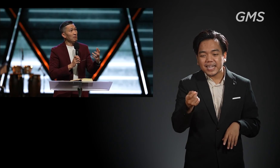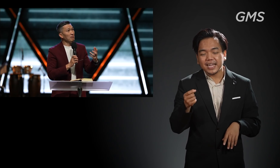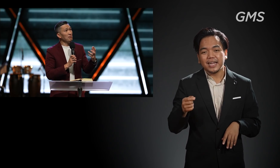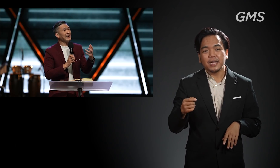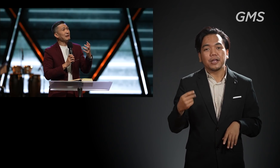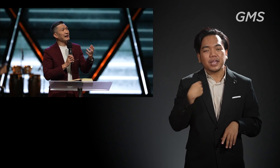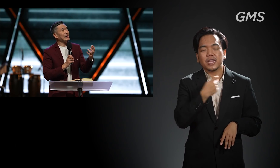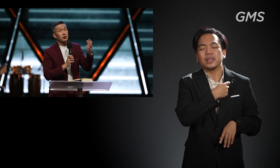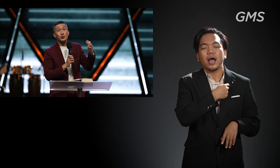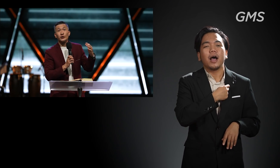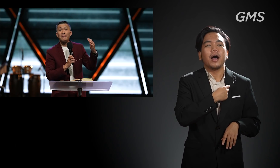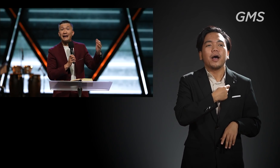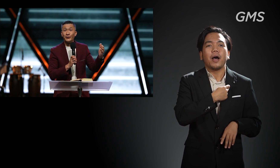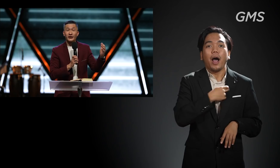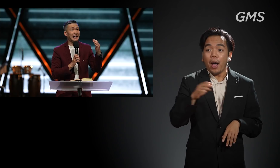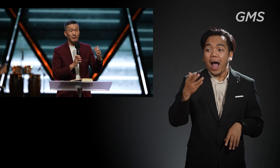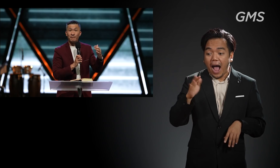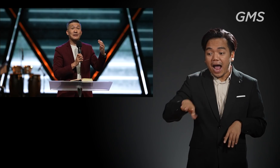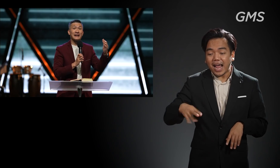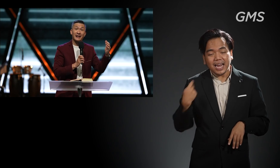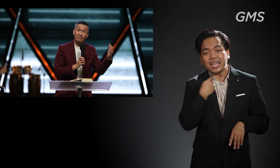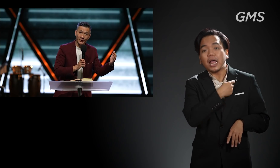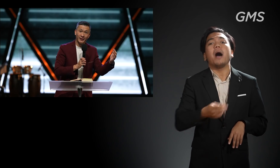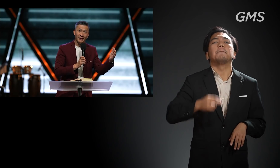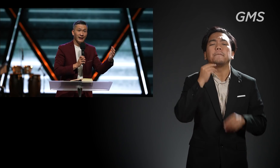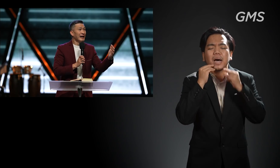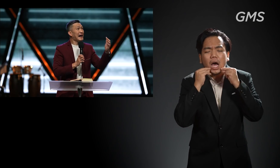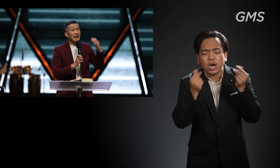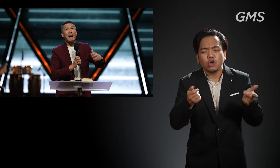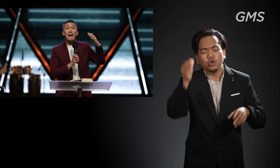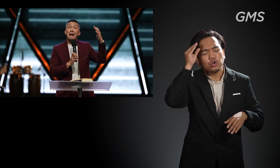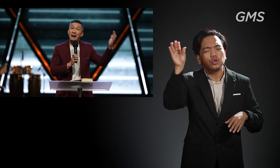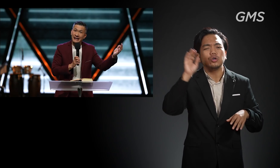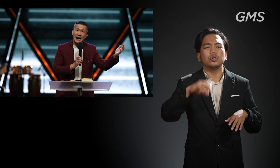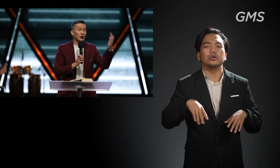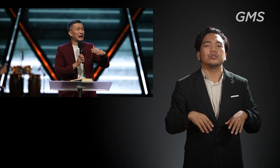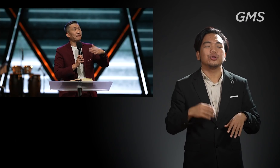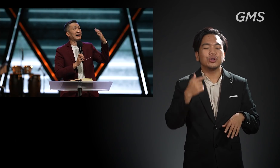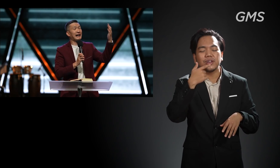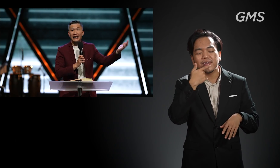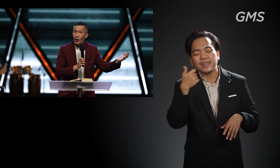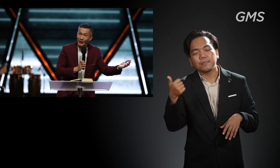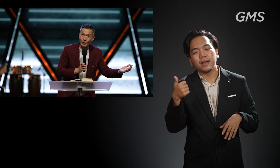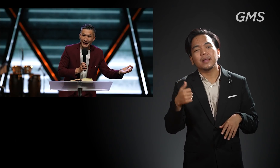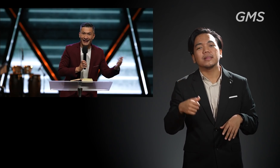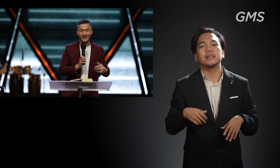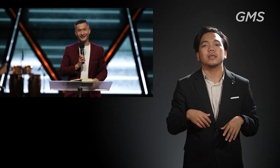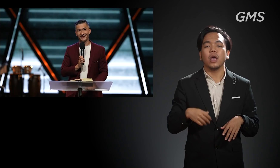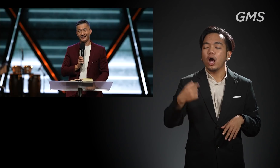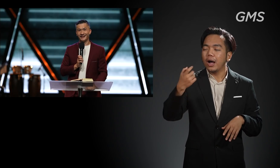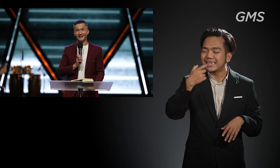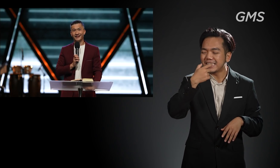perlu menikmati susu dan madu sekalipun pas-pasan pun dari papa mamanya atau dari pernikahan orang